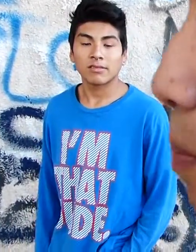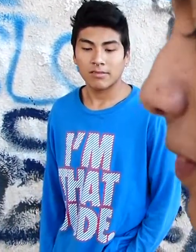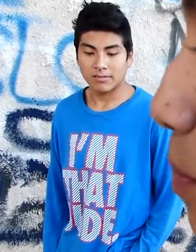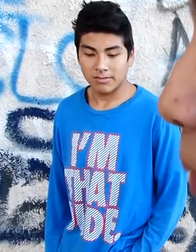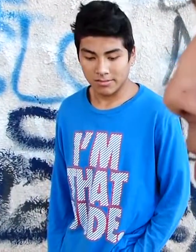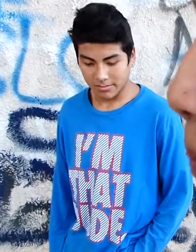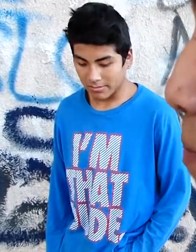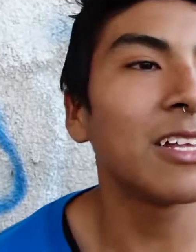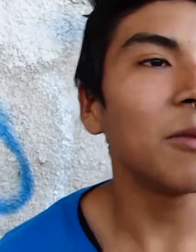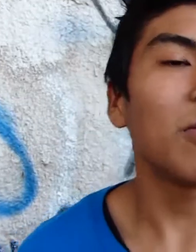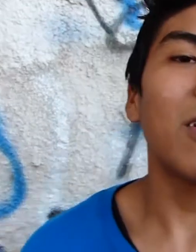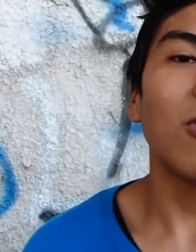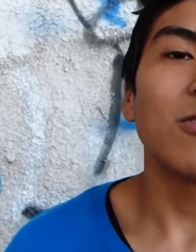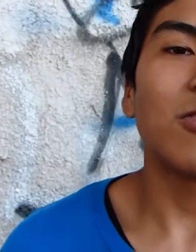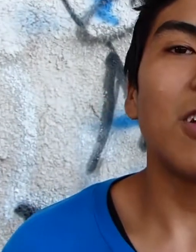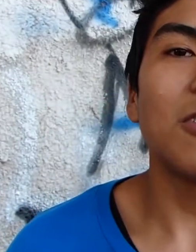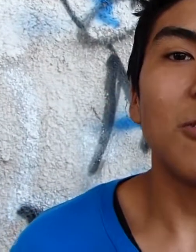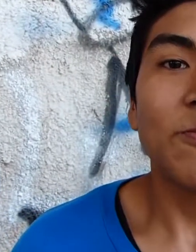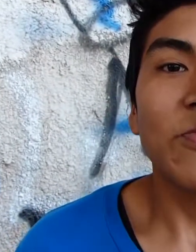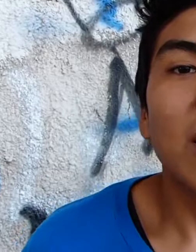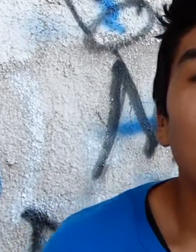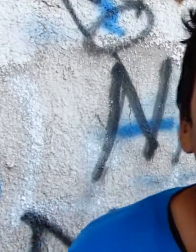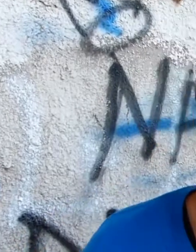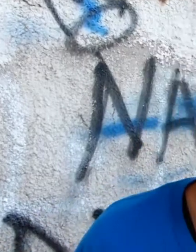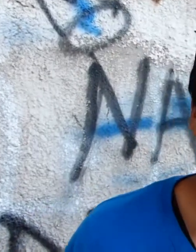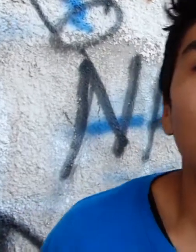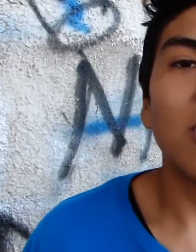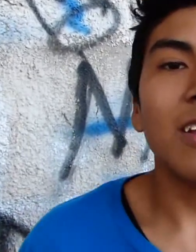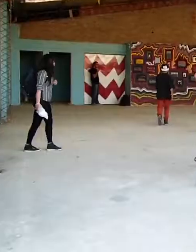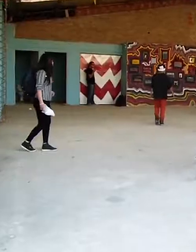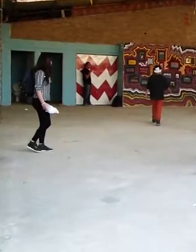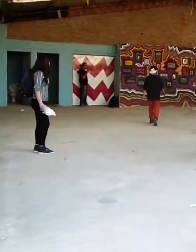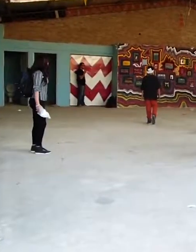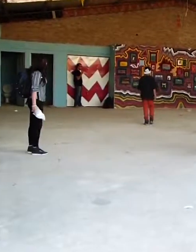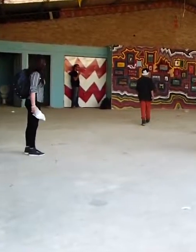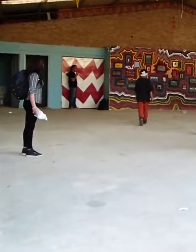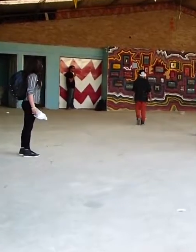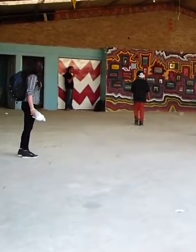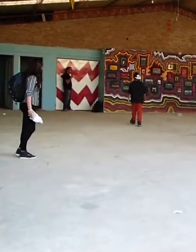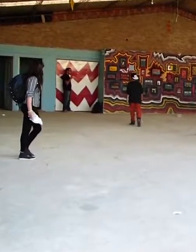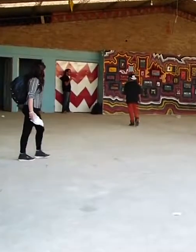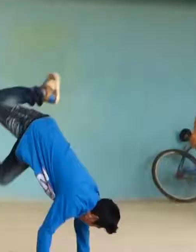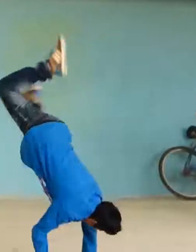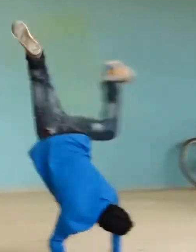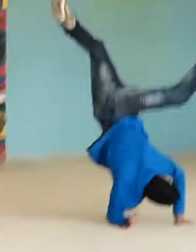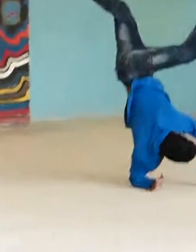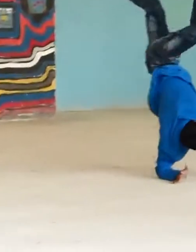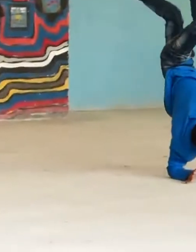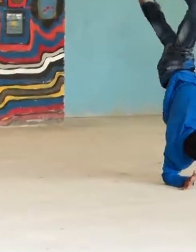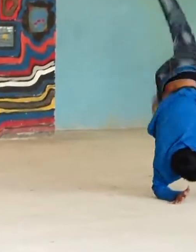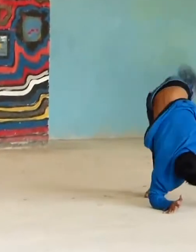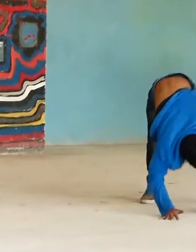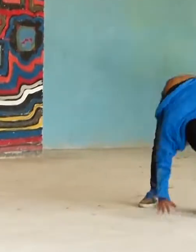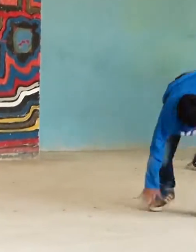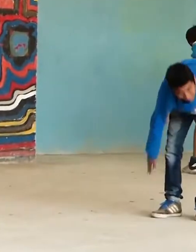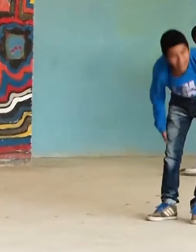Hola, yo soy Gustavo, este es mi barrio, Don Sancho, y nos gustaría ver muchos